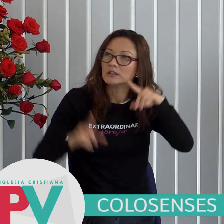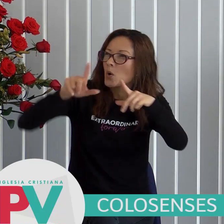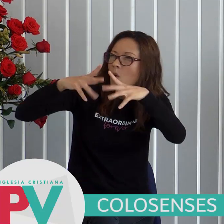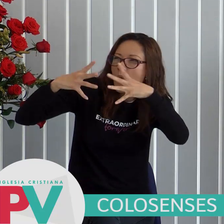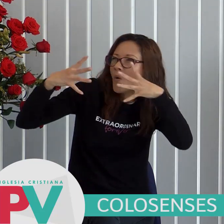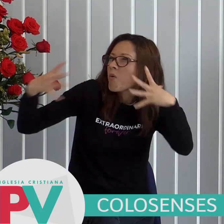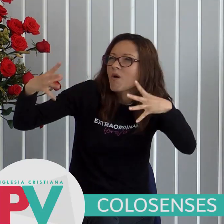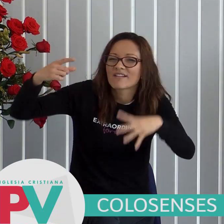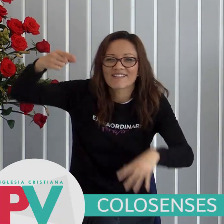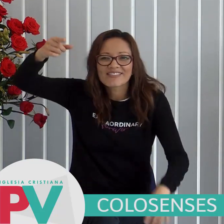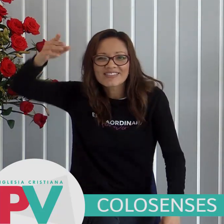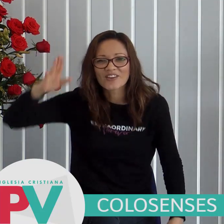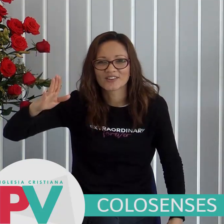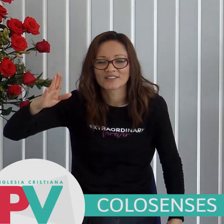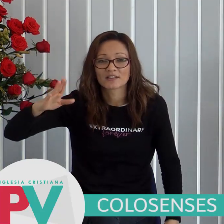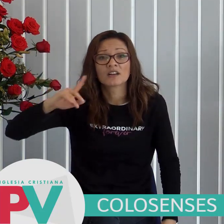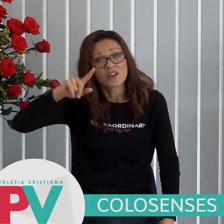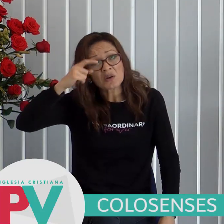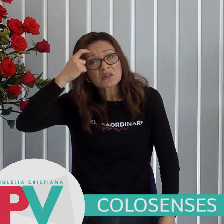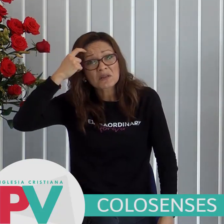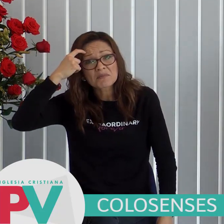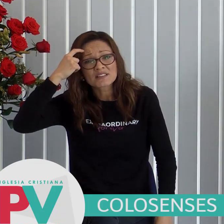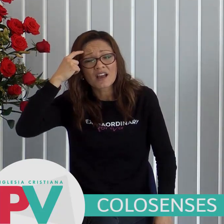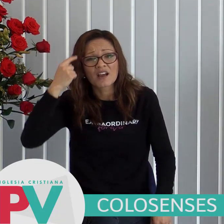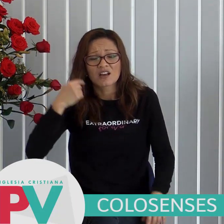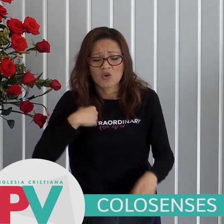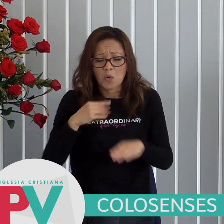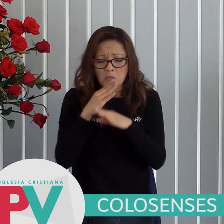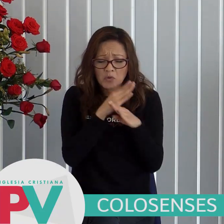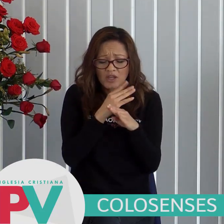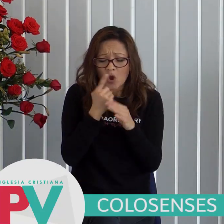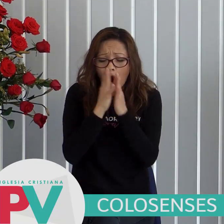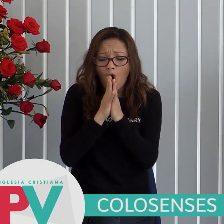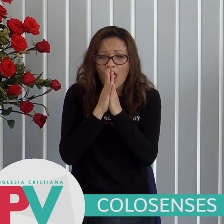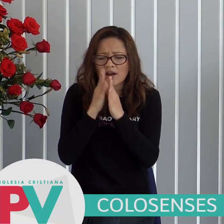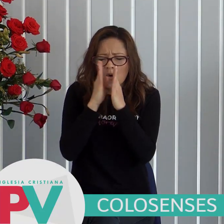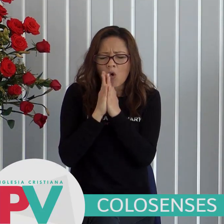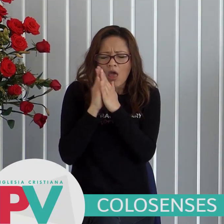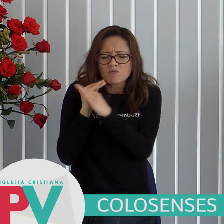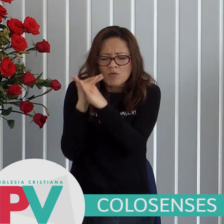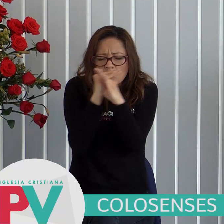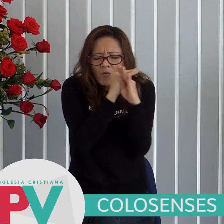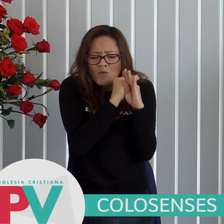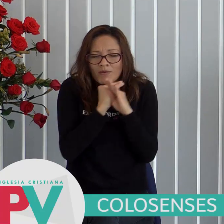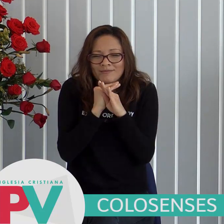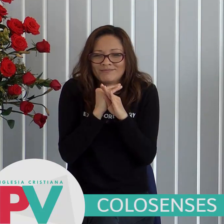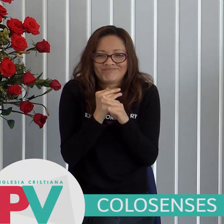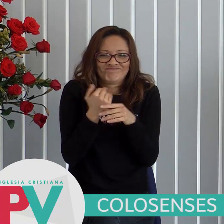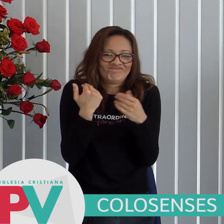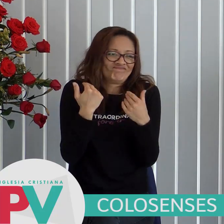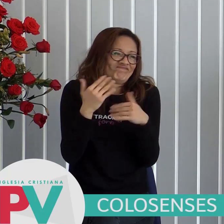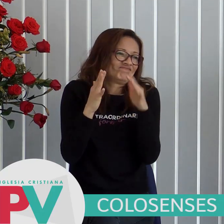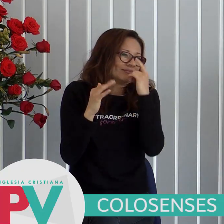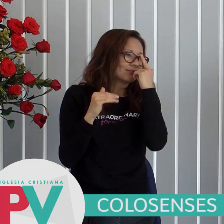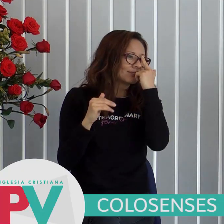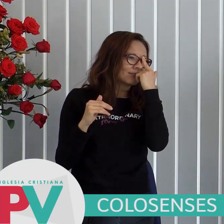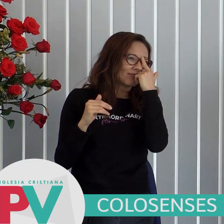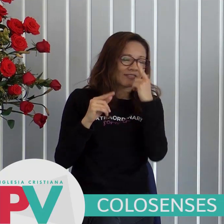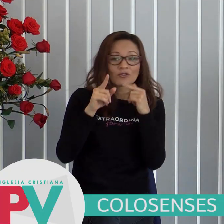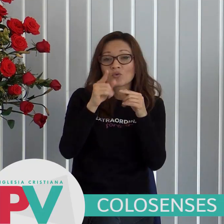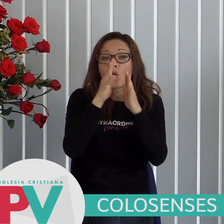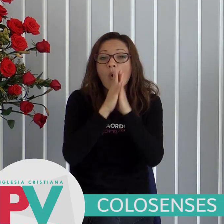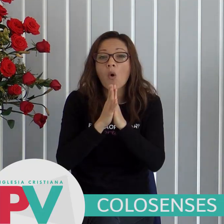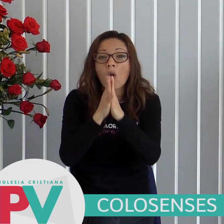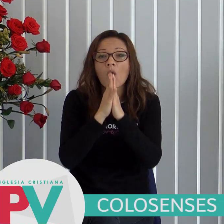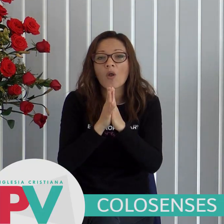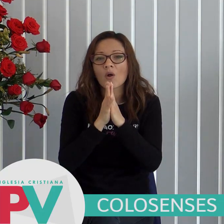Dios. ¿Usted cree que usted es protegido por sus oraciones? Déjeme decirle, si fuera por sus oraciones,